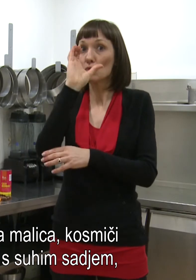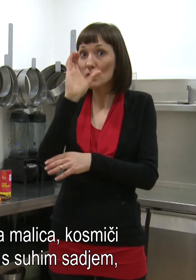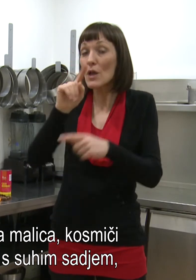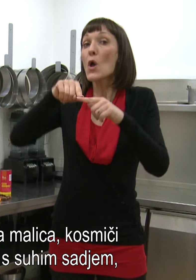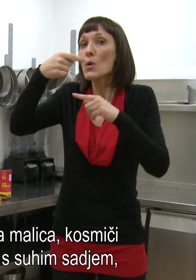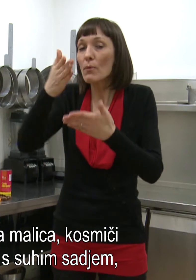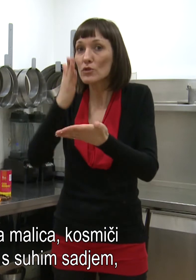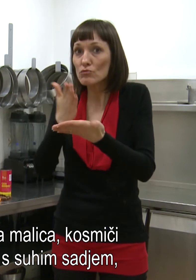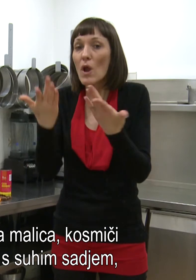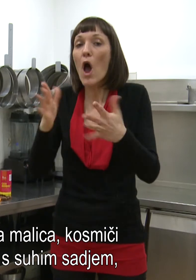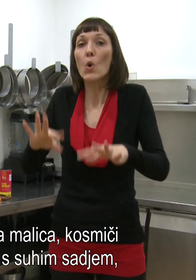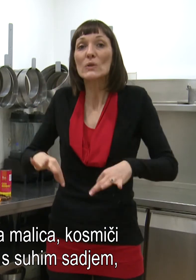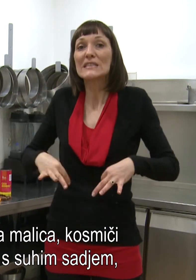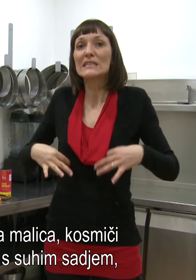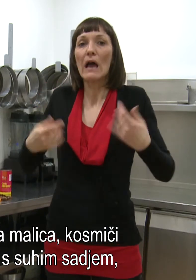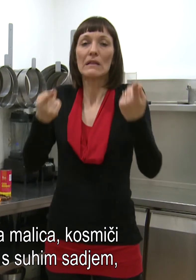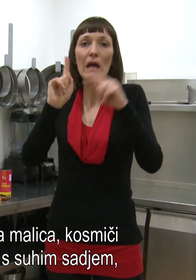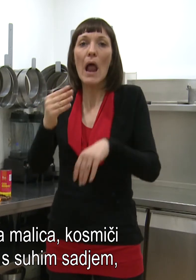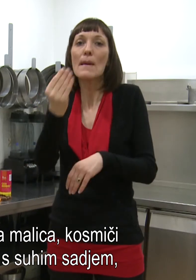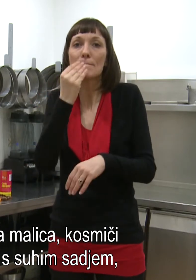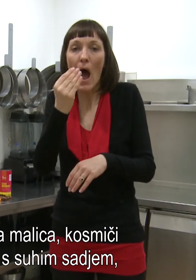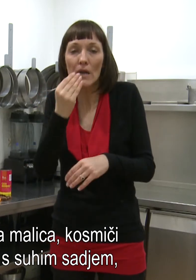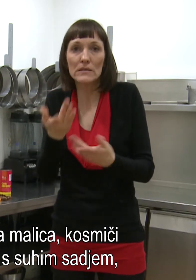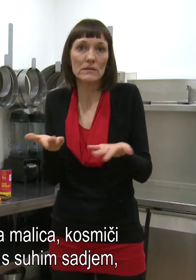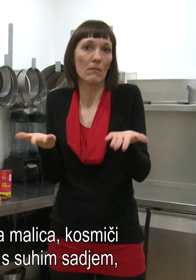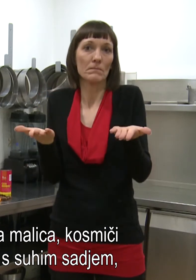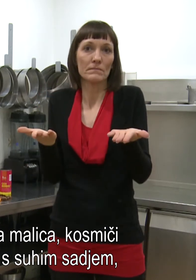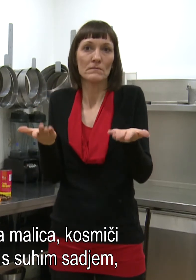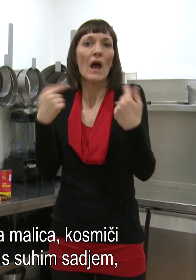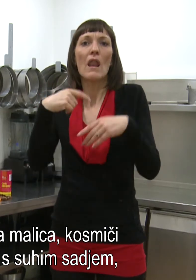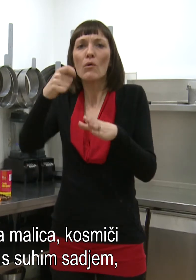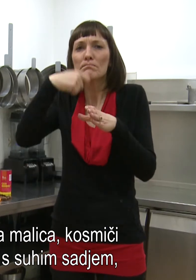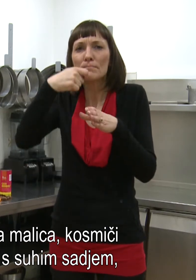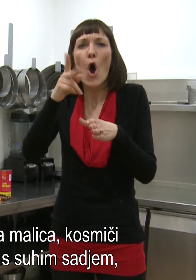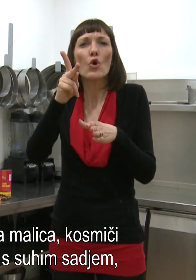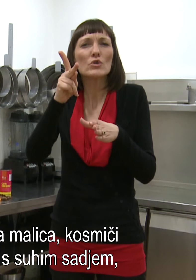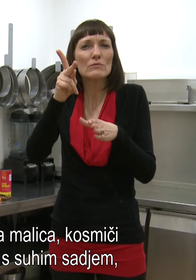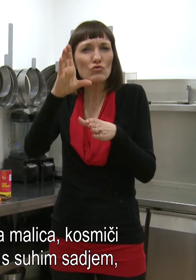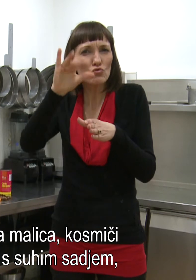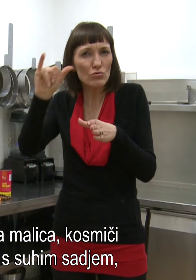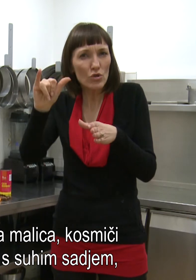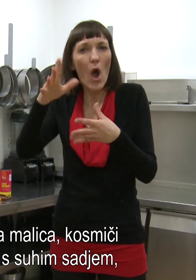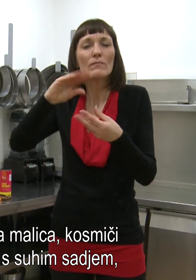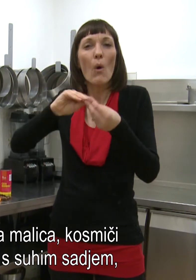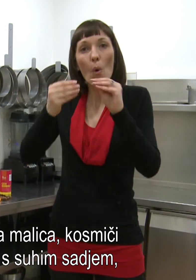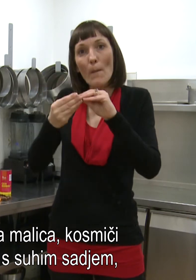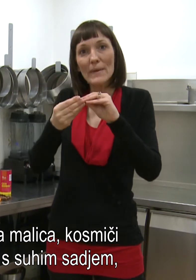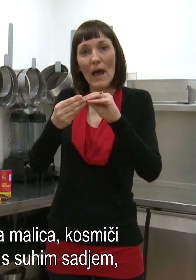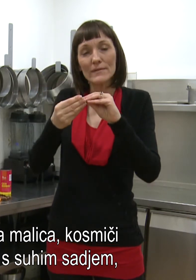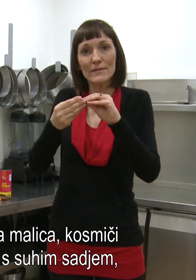že zajtrk oziroma malica, lahko je to pač kosmičiso v kombinaciji tudi